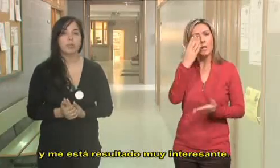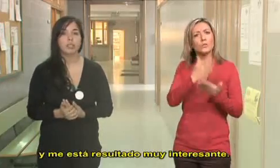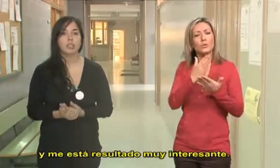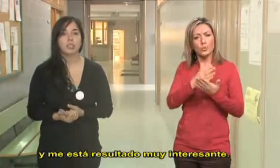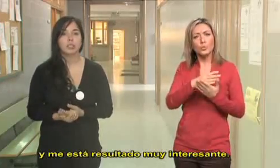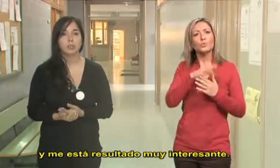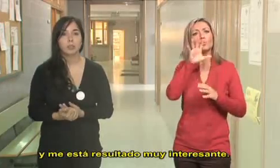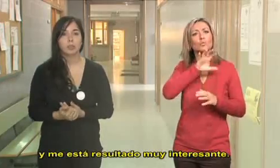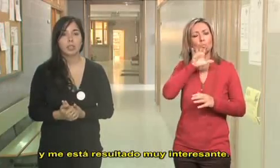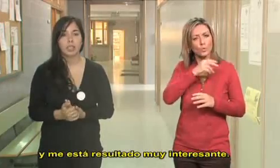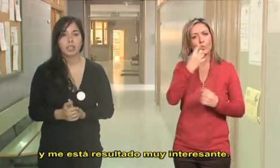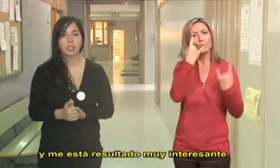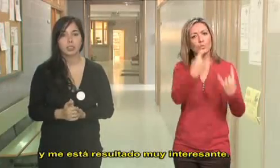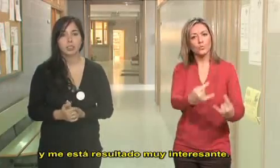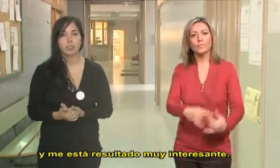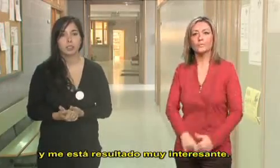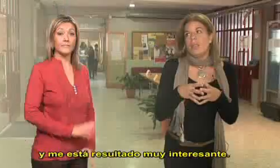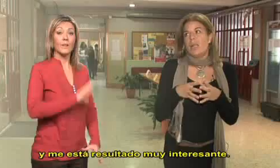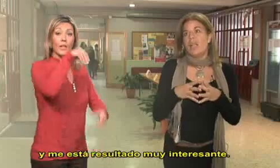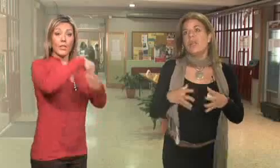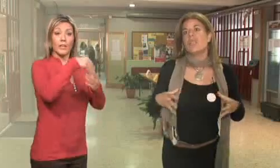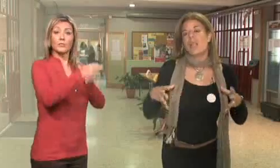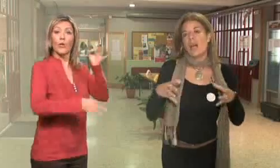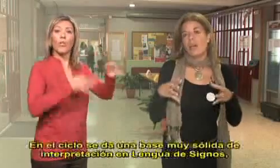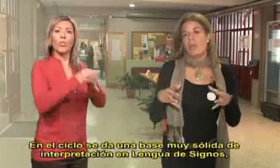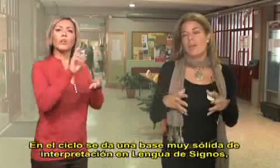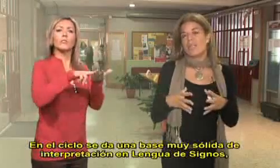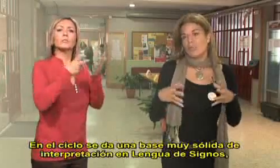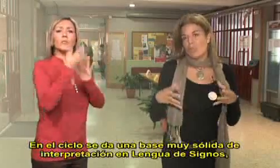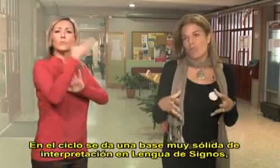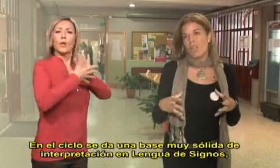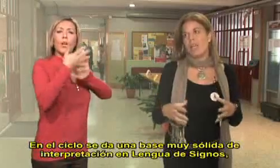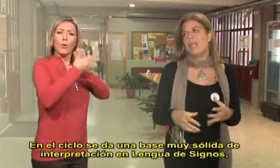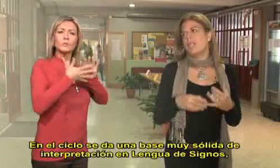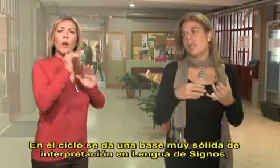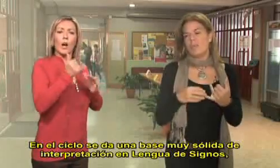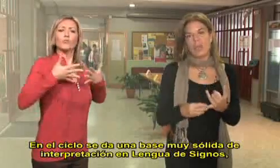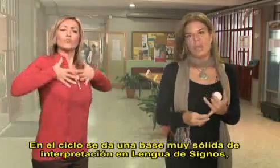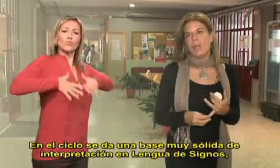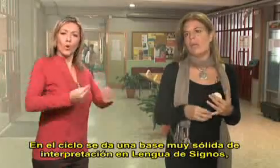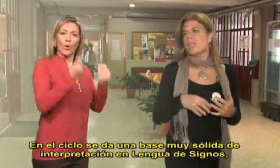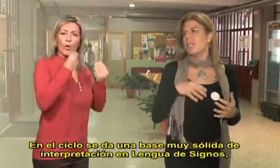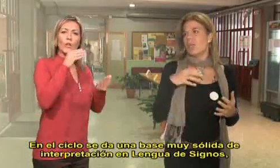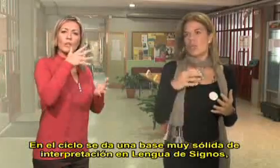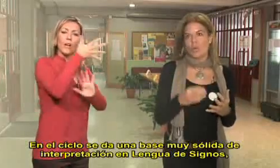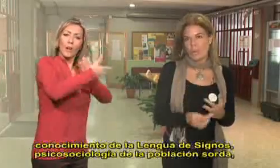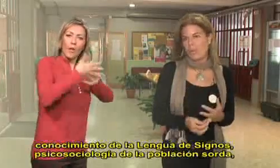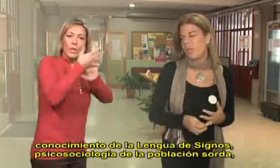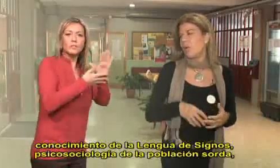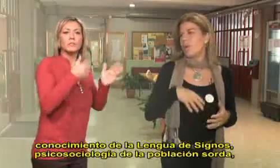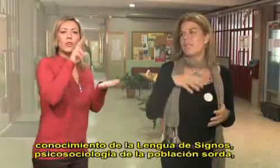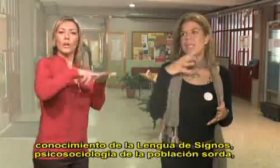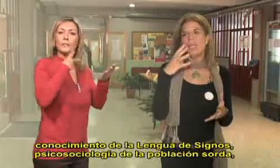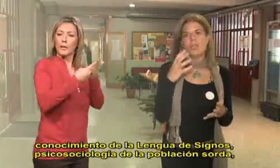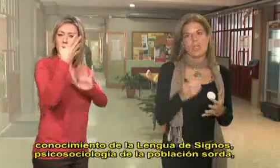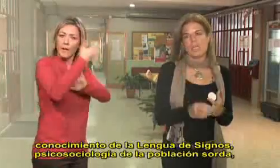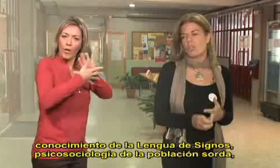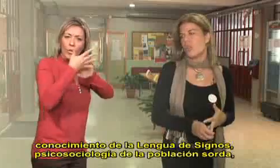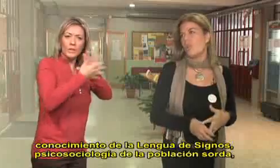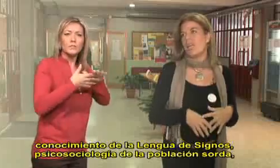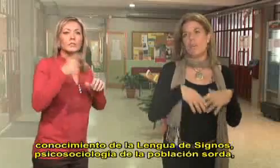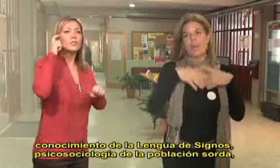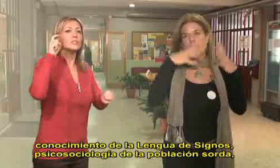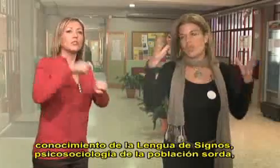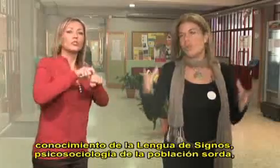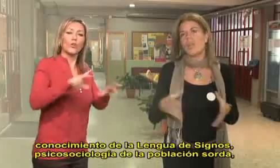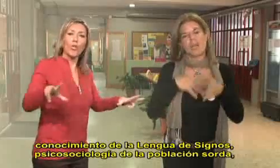resultando muy interesante. En el ciclo se da una base muy sólida, que es la interpretación en lengua de signos, conocimiento de la lengua de signos, de